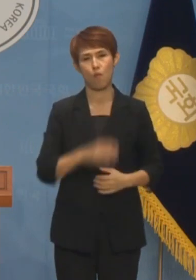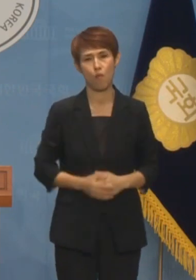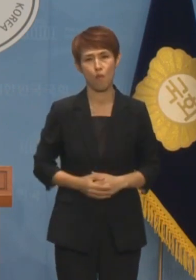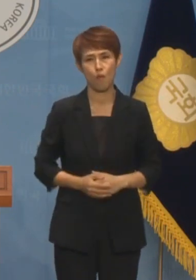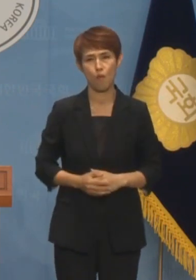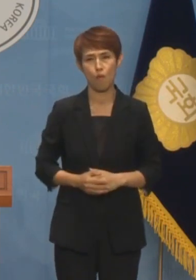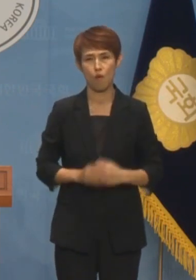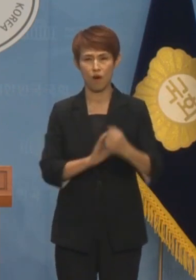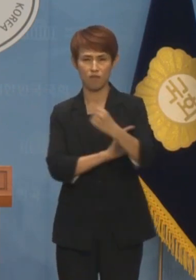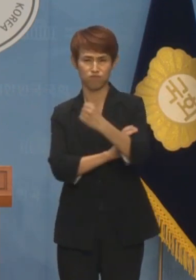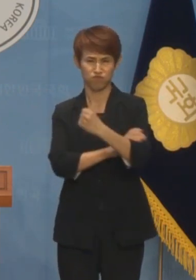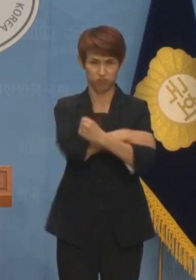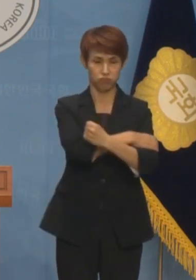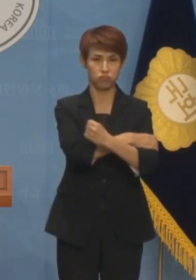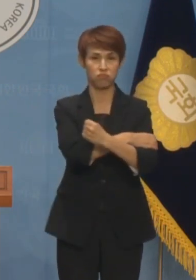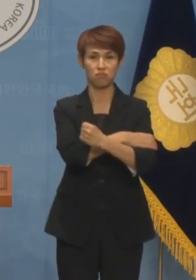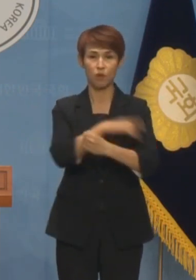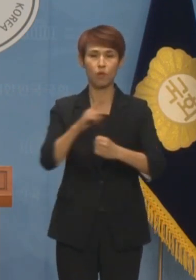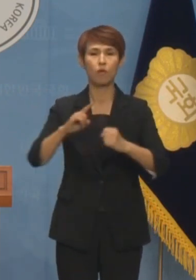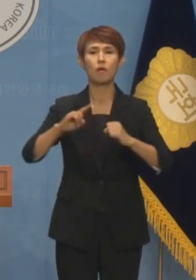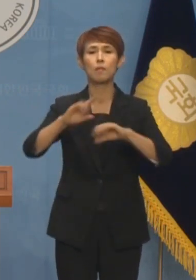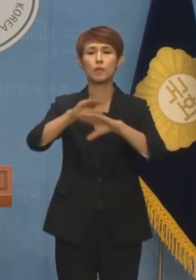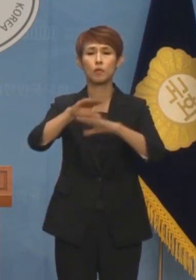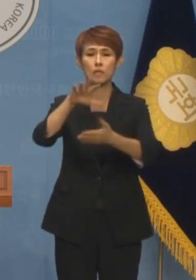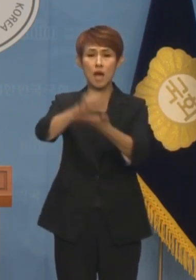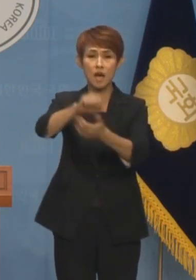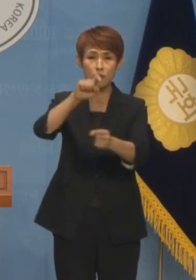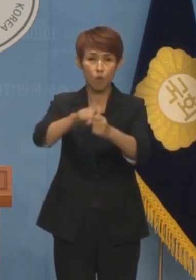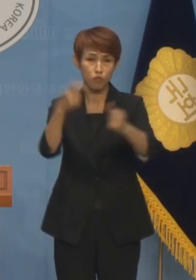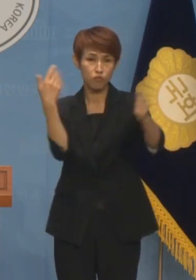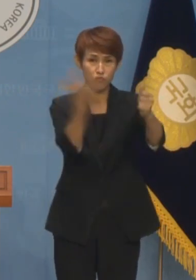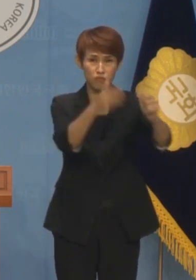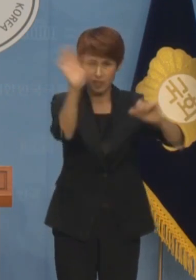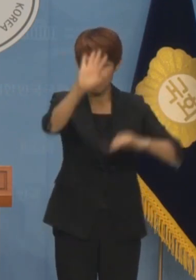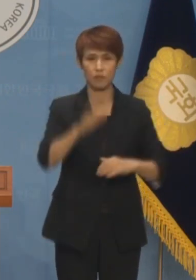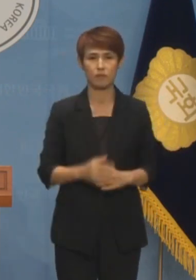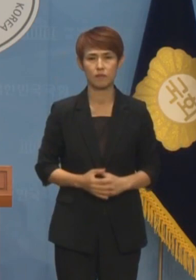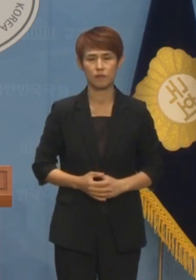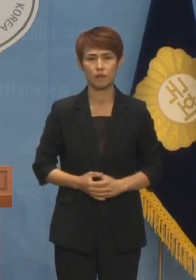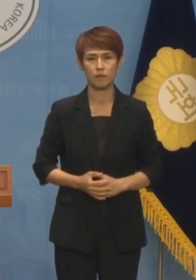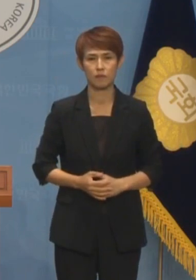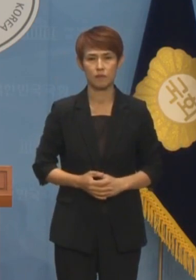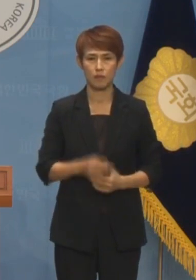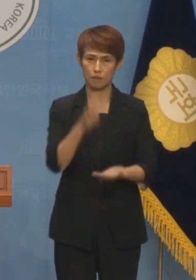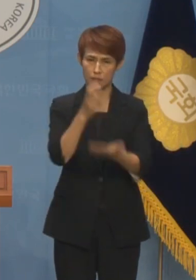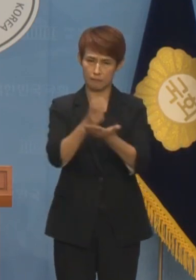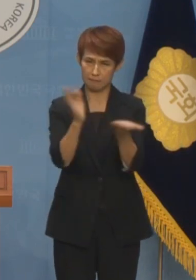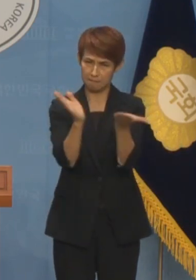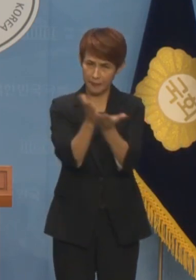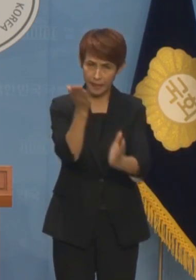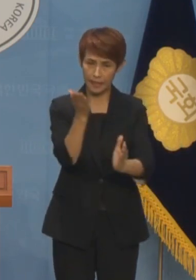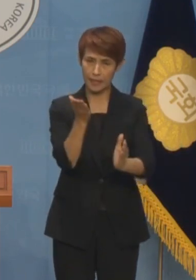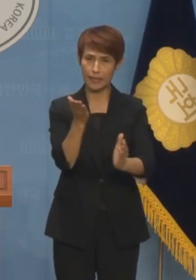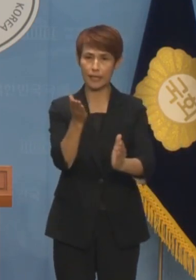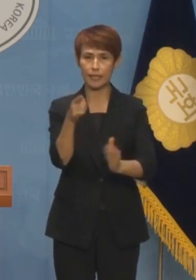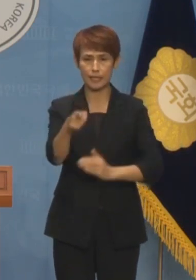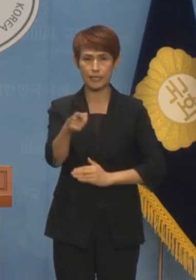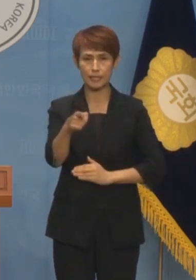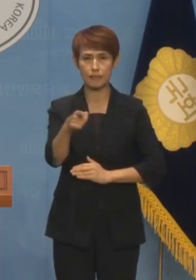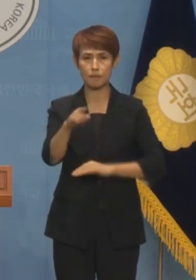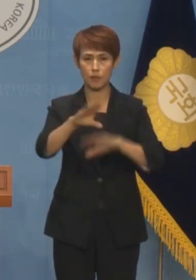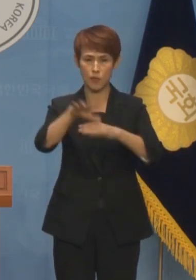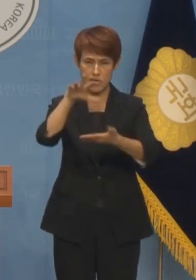권력은 방송 장악하라 준 게 아닙니다. 위법적이며 편파적인 방송 장악 시도를 당장